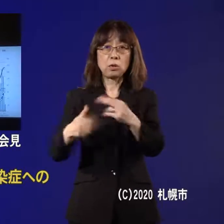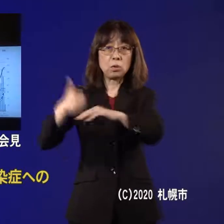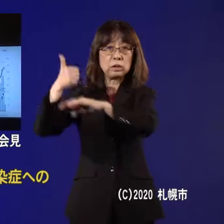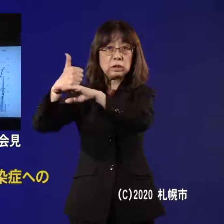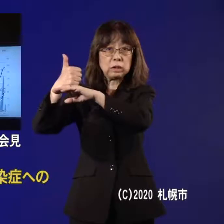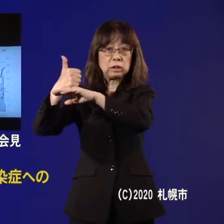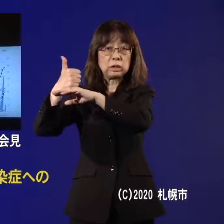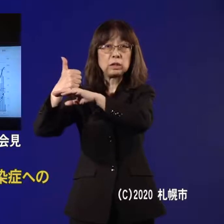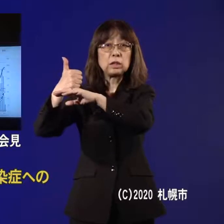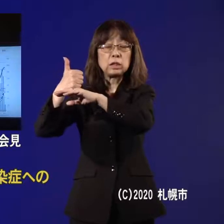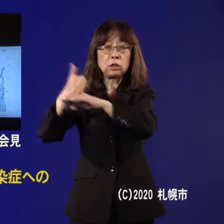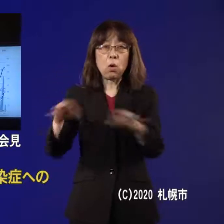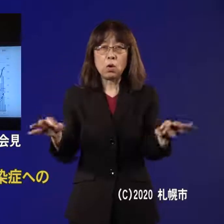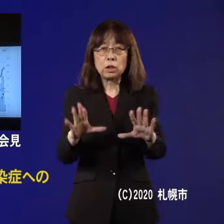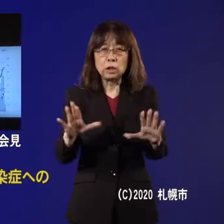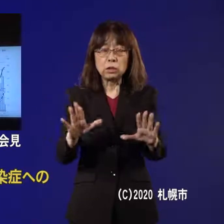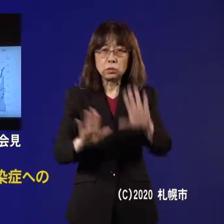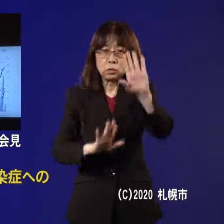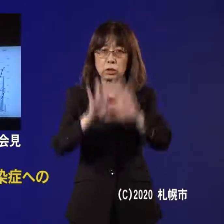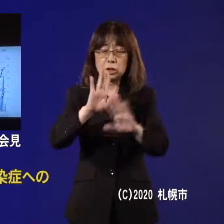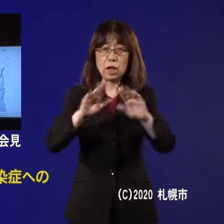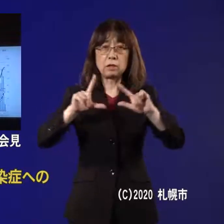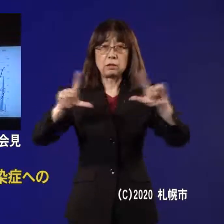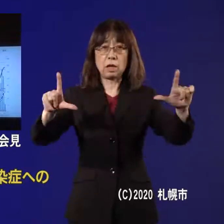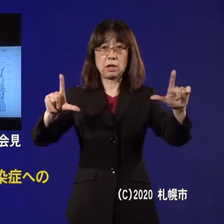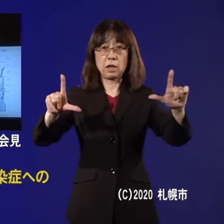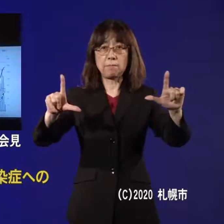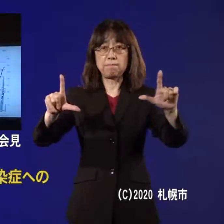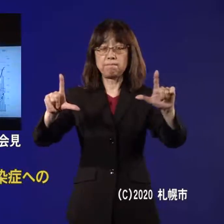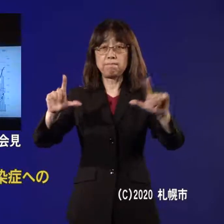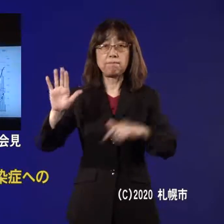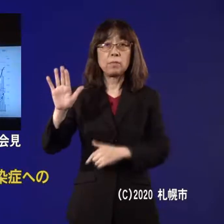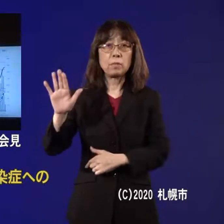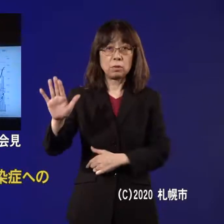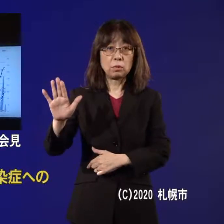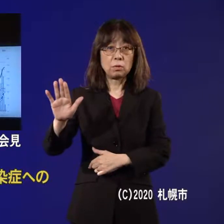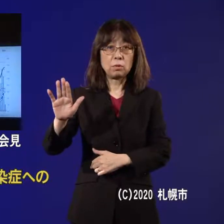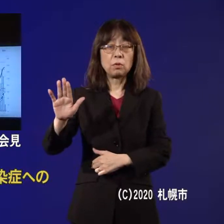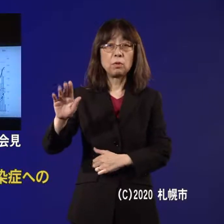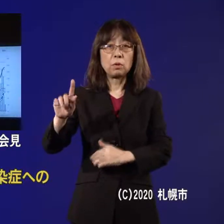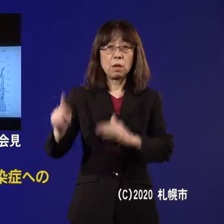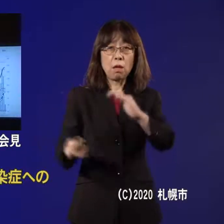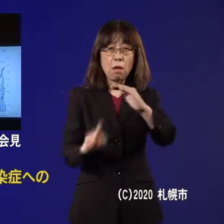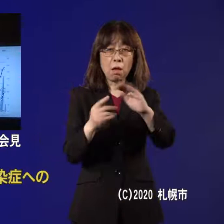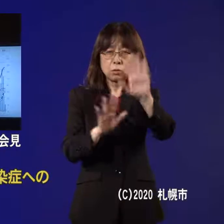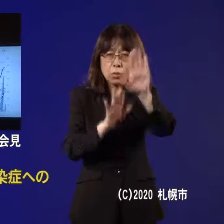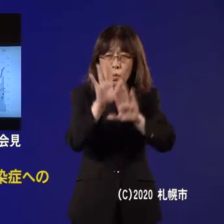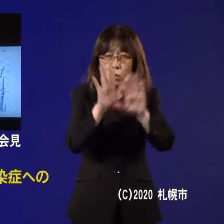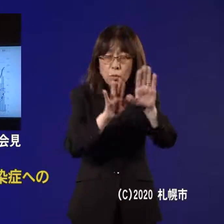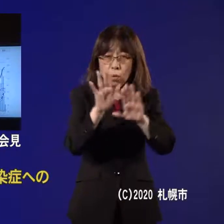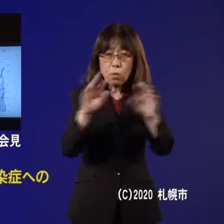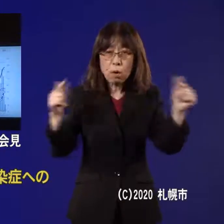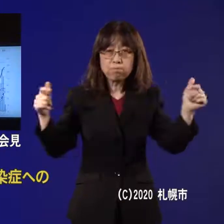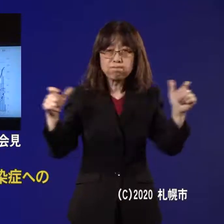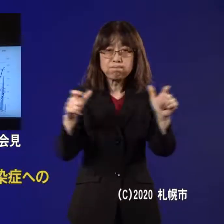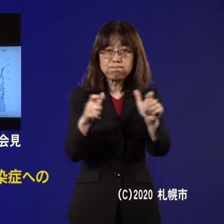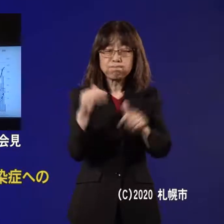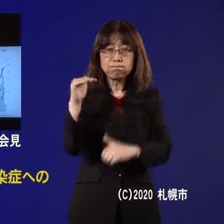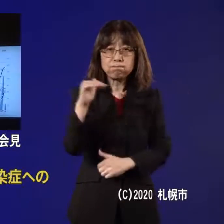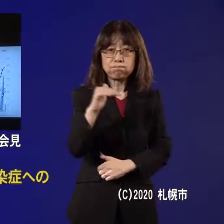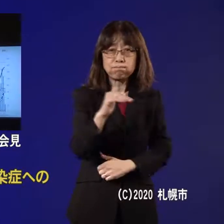緊急事態宣言というものを出されて、その後発生状況というものは落ち着いてきておりました